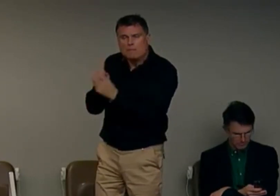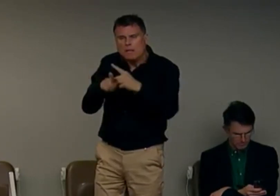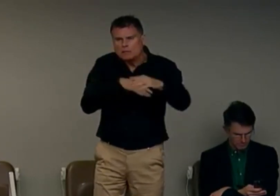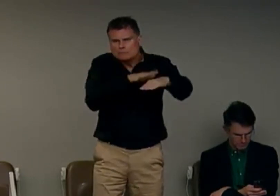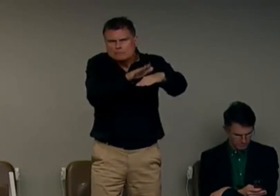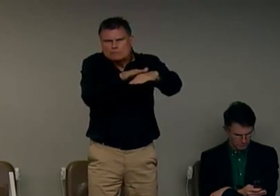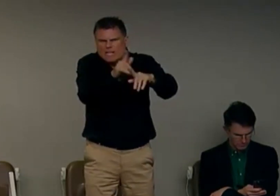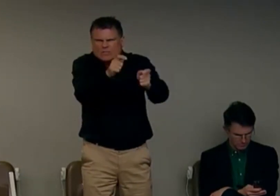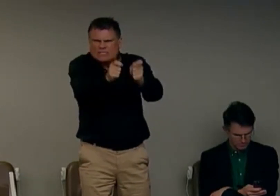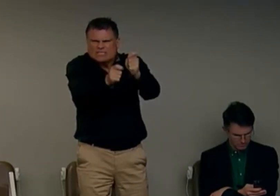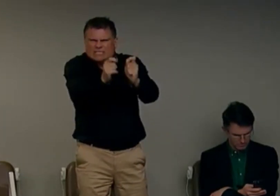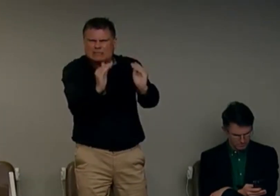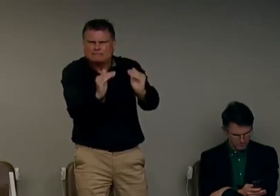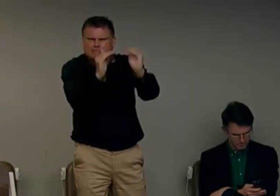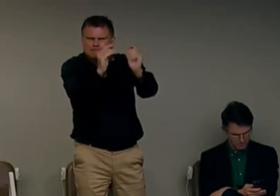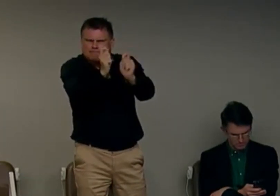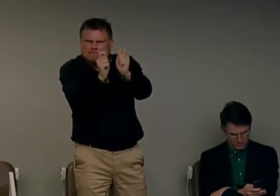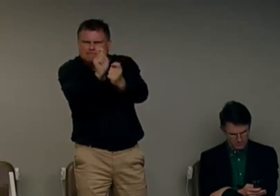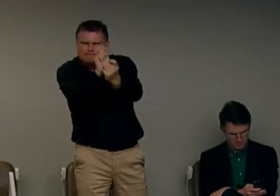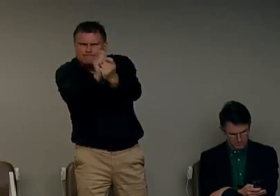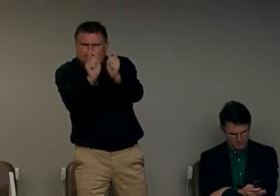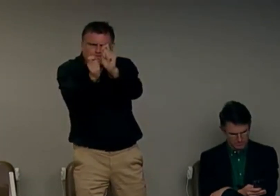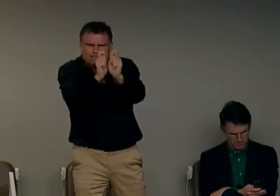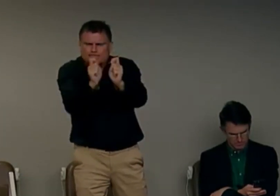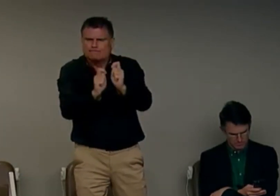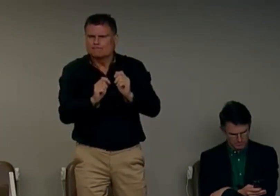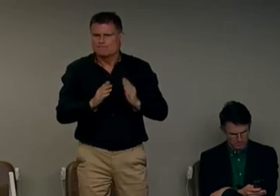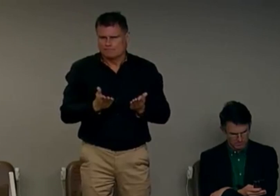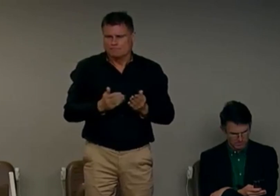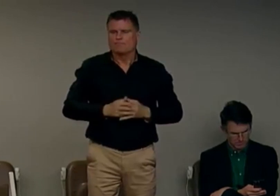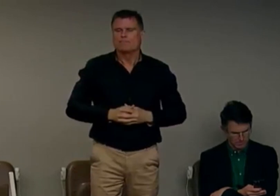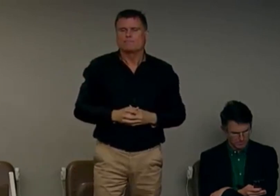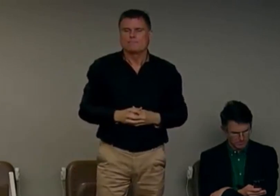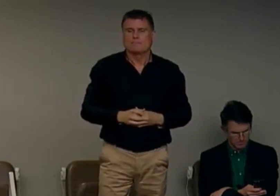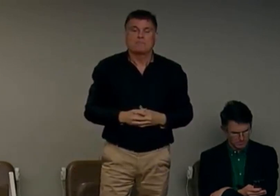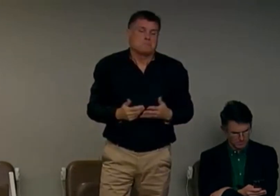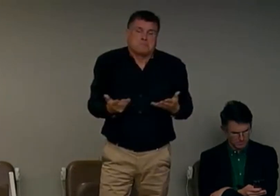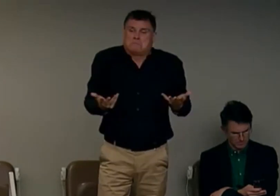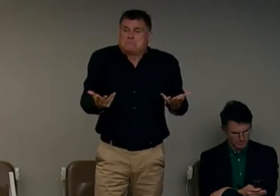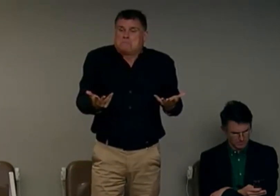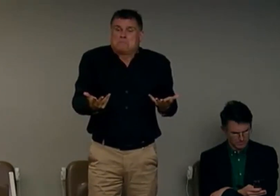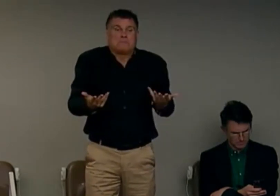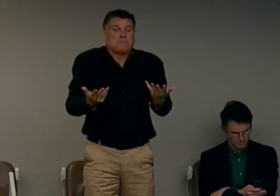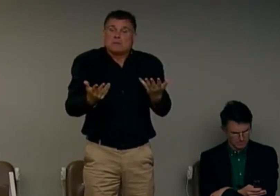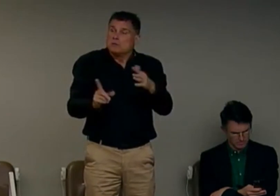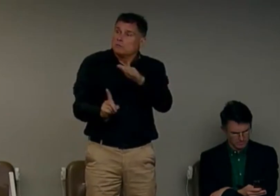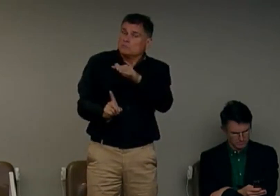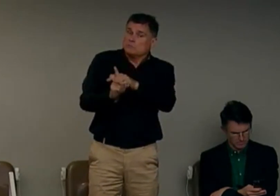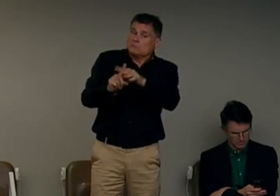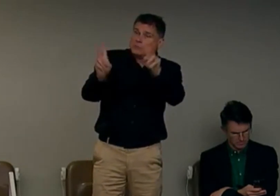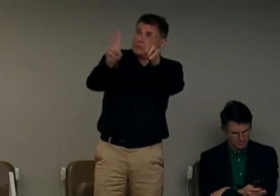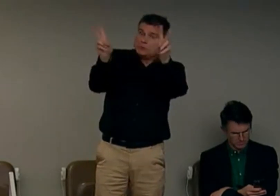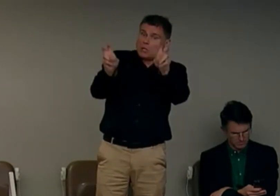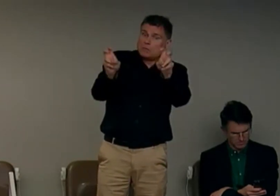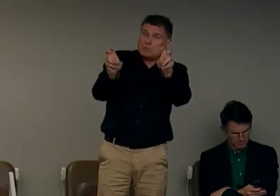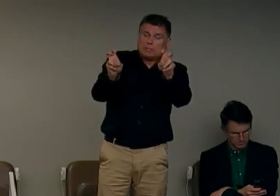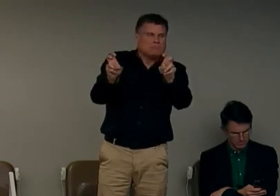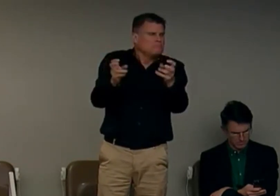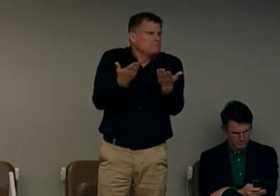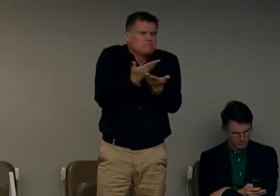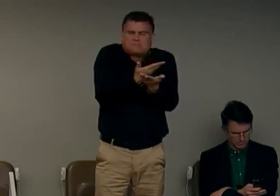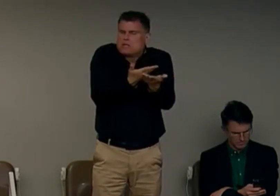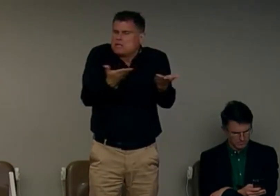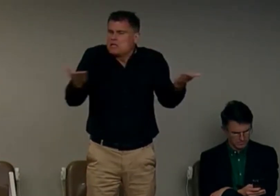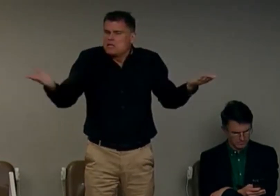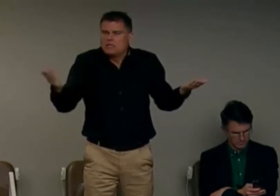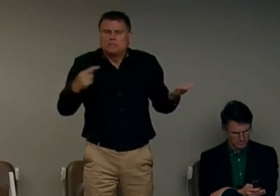Par définition, nous travaillons sur tous les sujets qui nous concernent, ce qui ne nous empêche pas de définir les priorités sur lesquelles nous